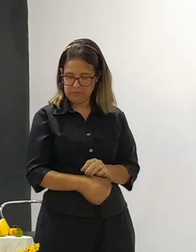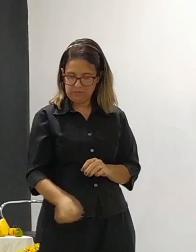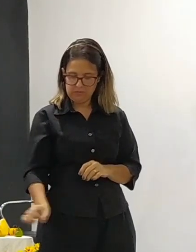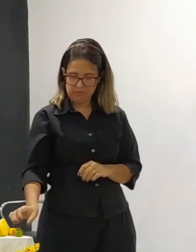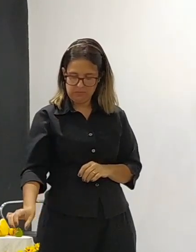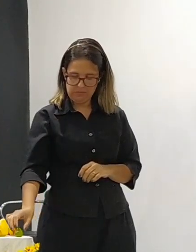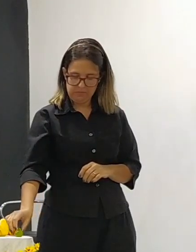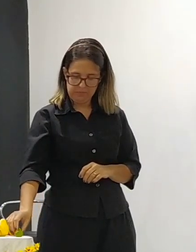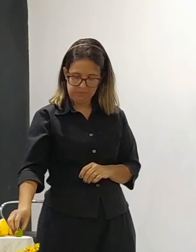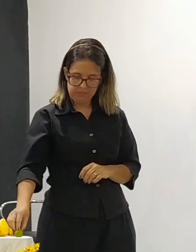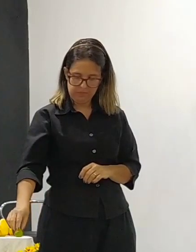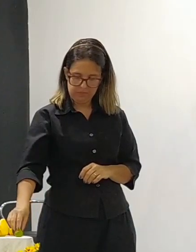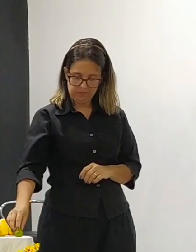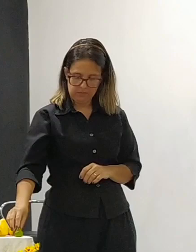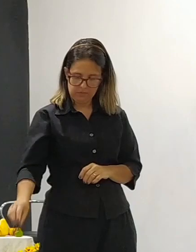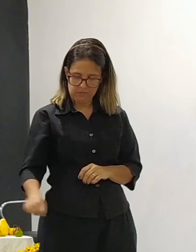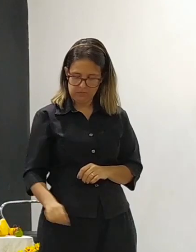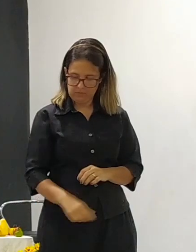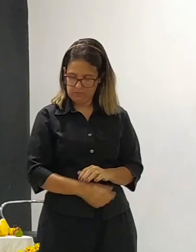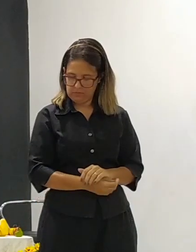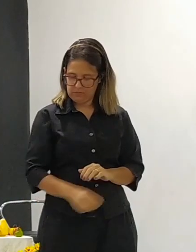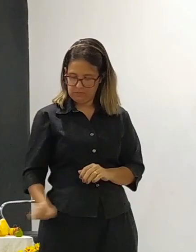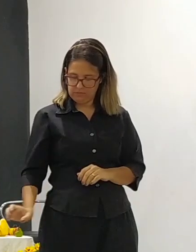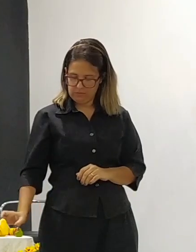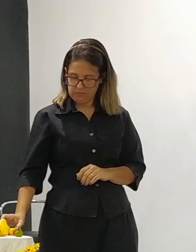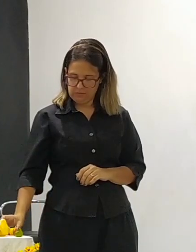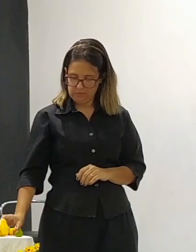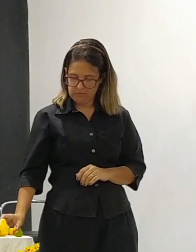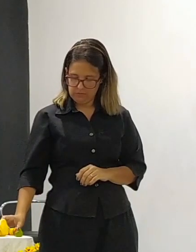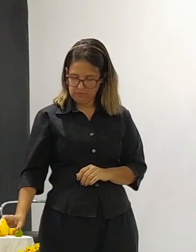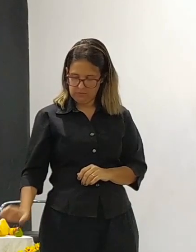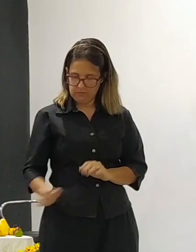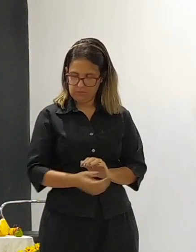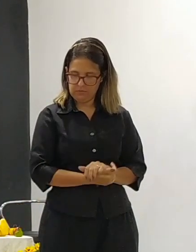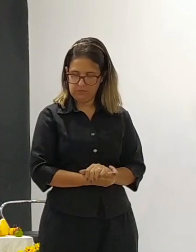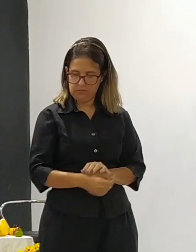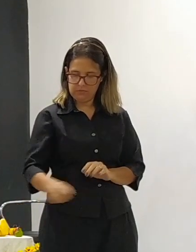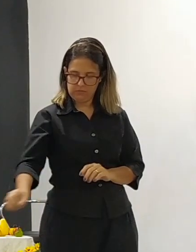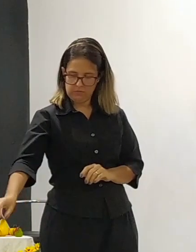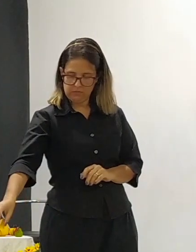Hebreus capítulo 12, versículo 1 e 2.